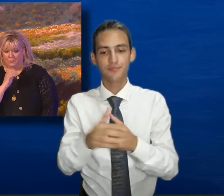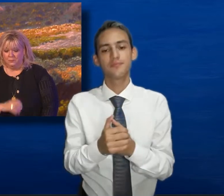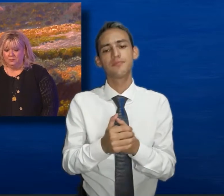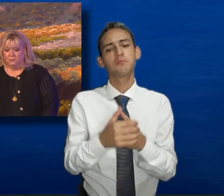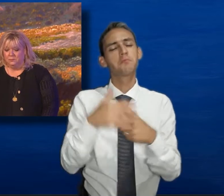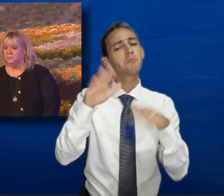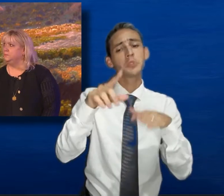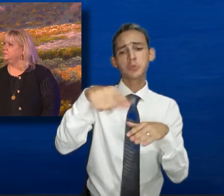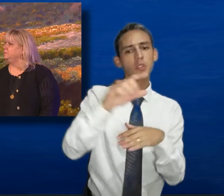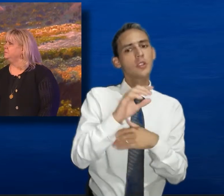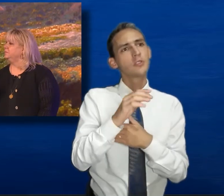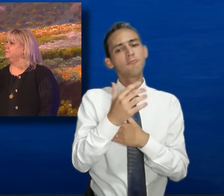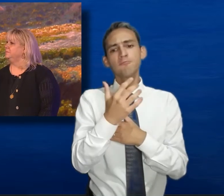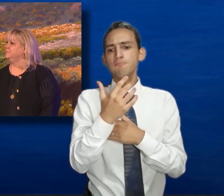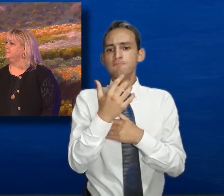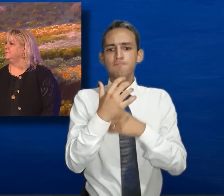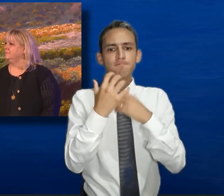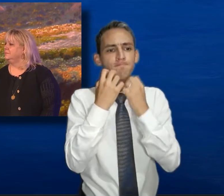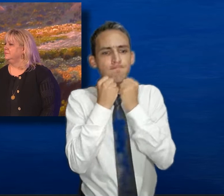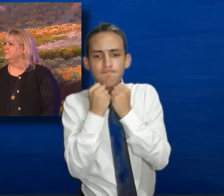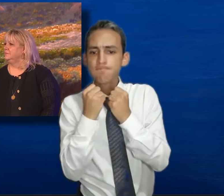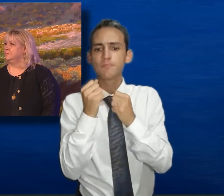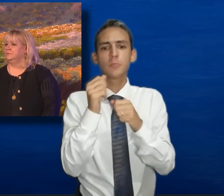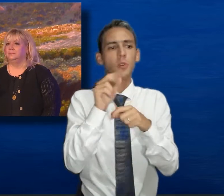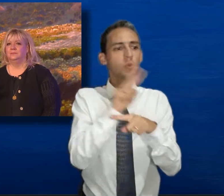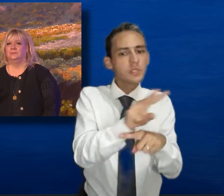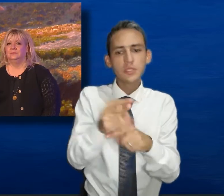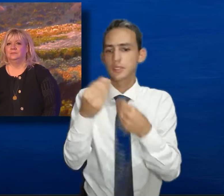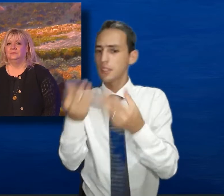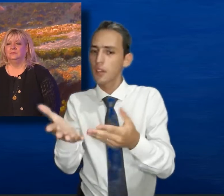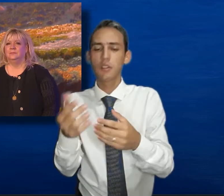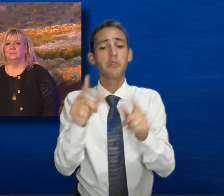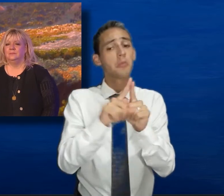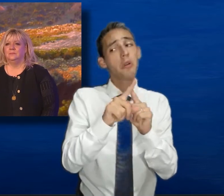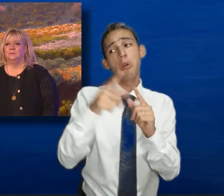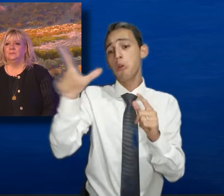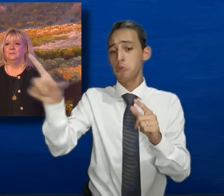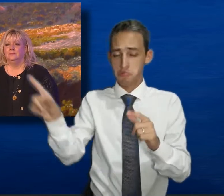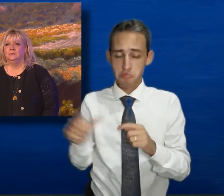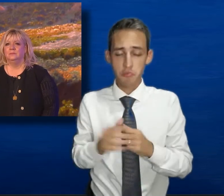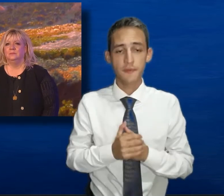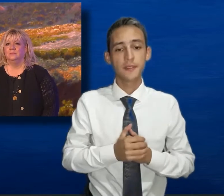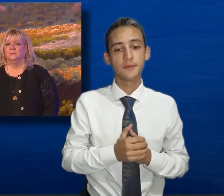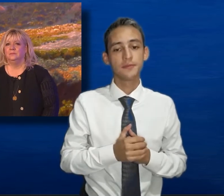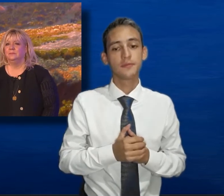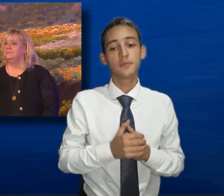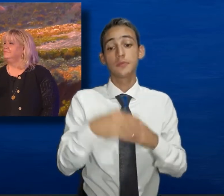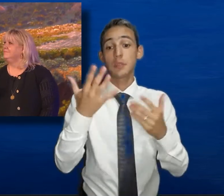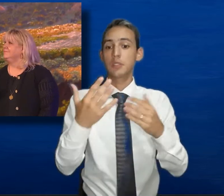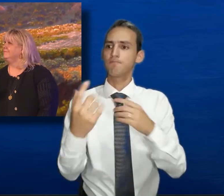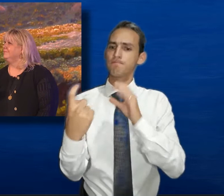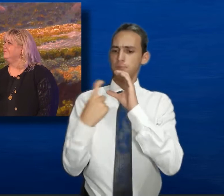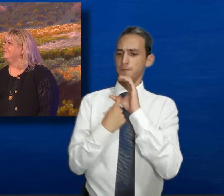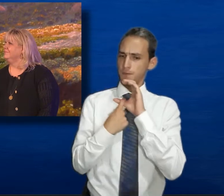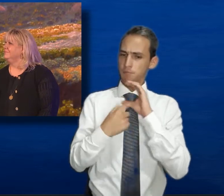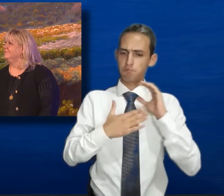claro, aumenta a sua empregabilidade. O trabalho permite que vocês cuidem de si mesmos, de sua família e de outras pessoas. O emprego leva